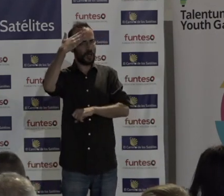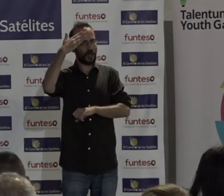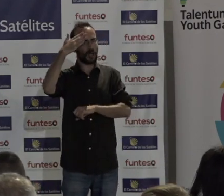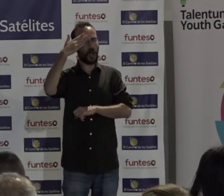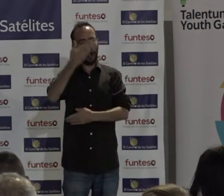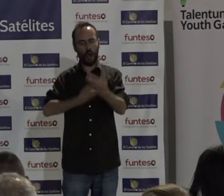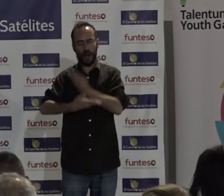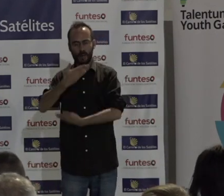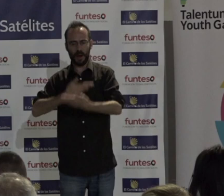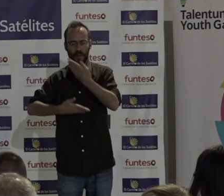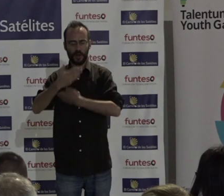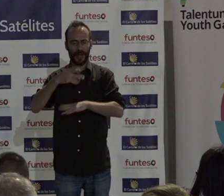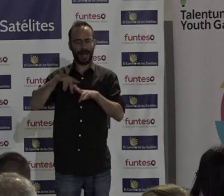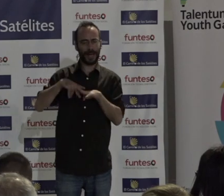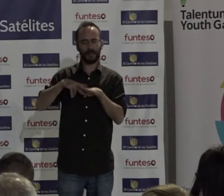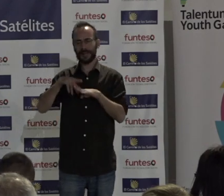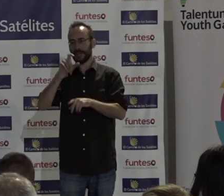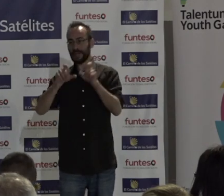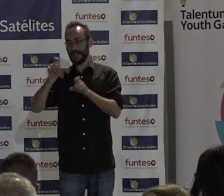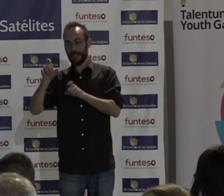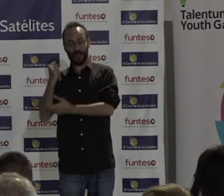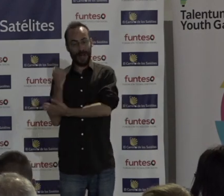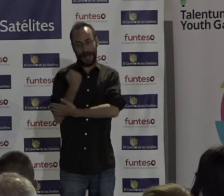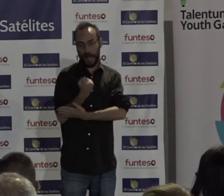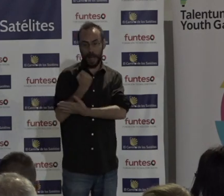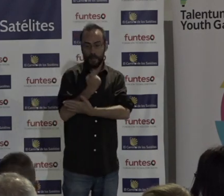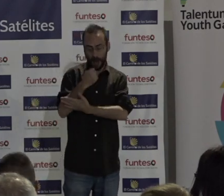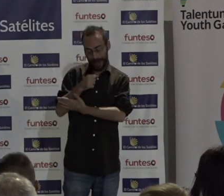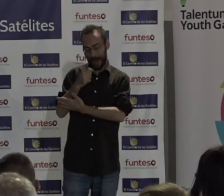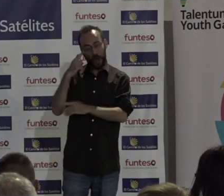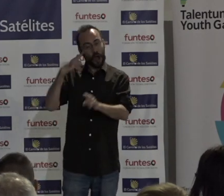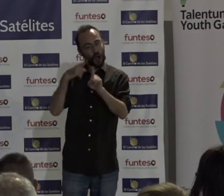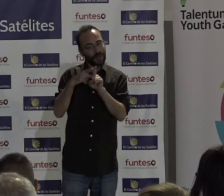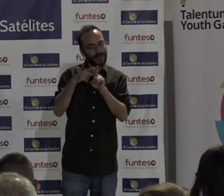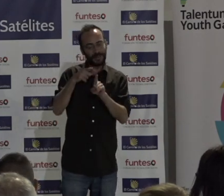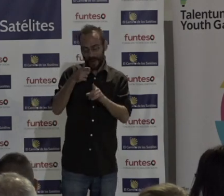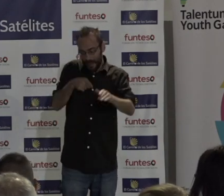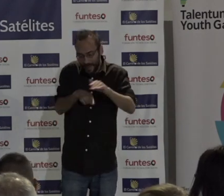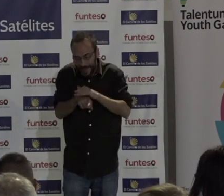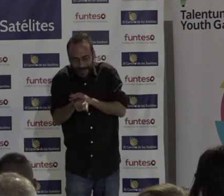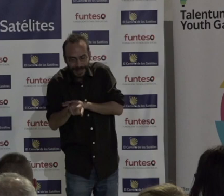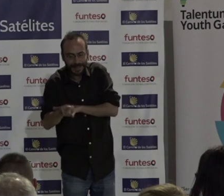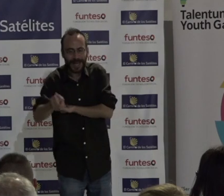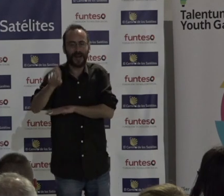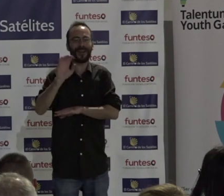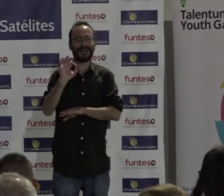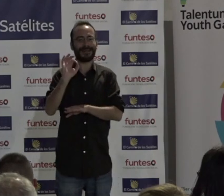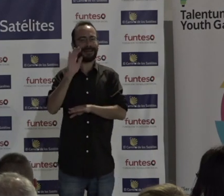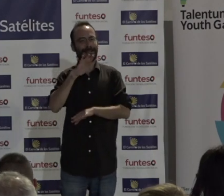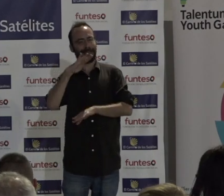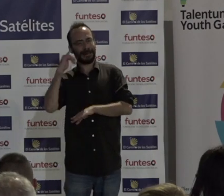eventos, con herramientas que les ayude pues a desarrollar todo ese talento, a ponerlo en